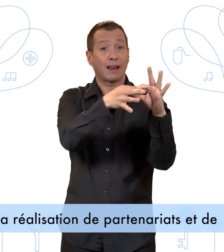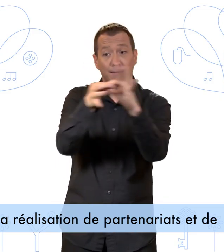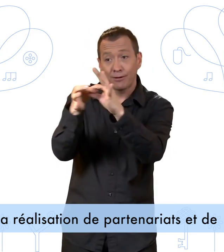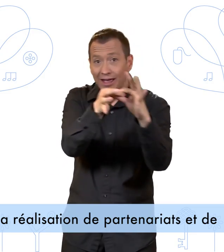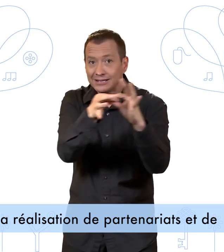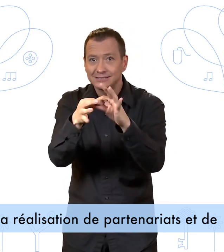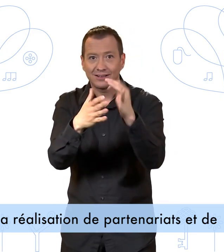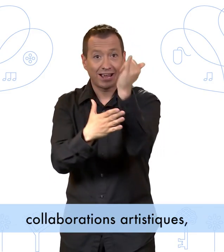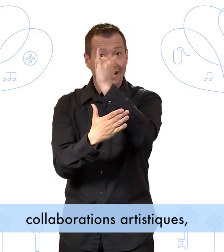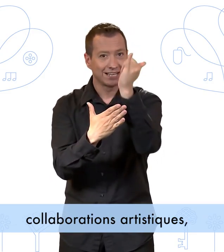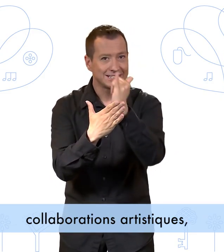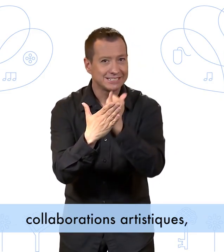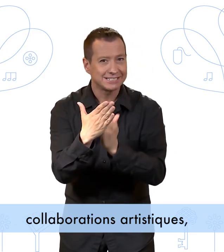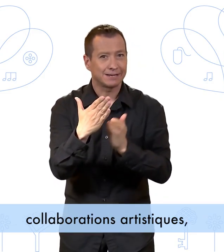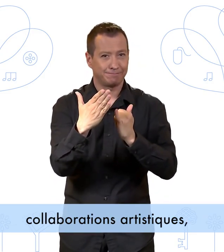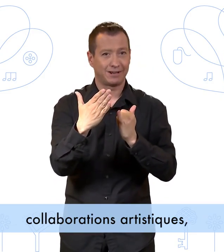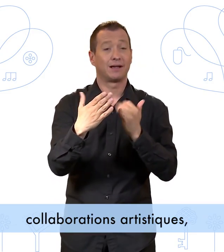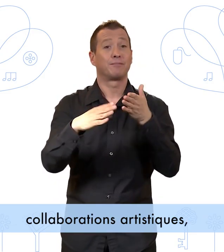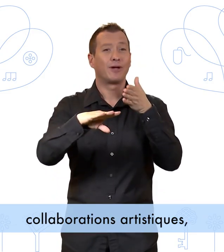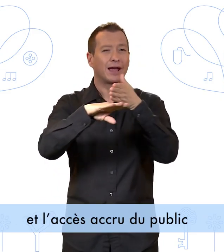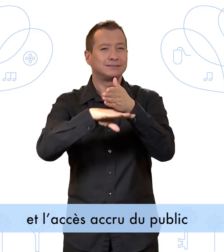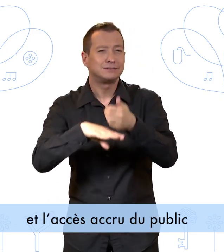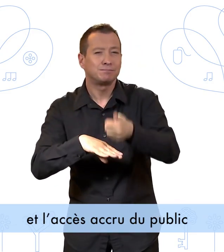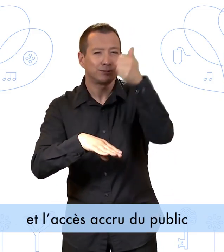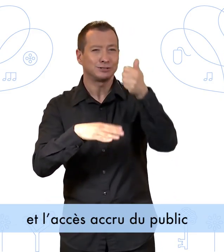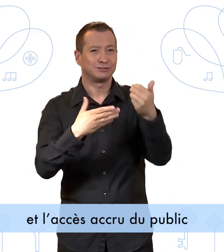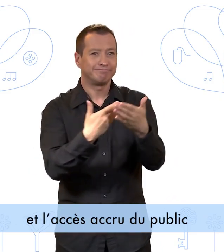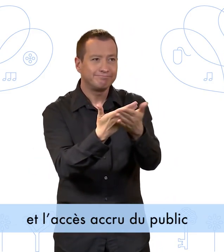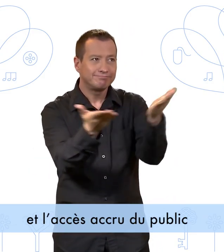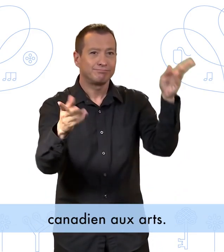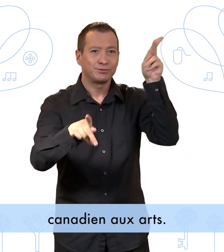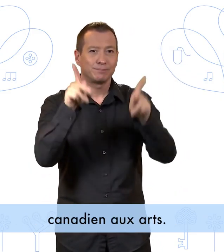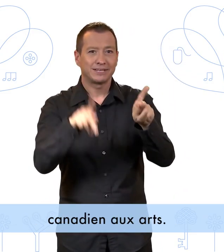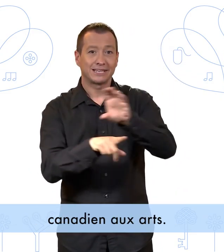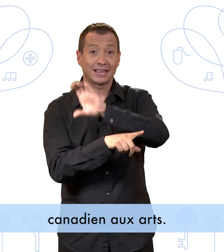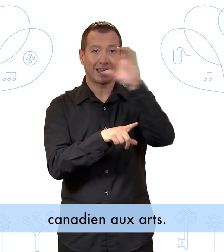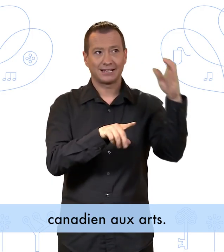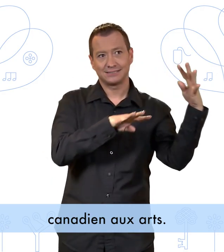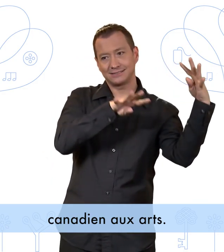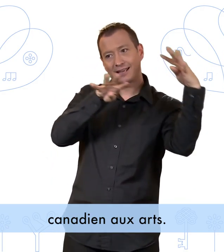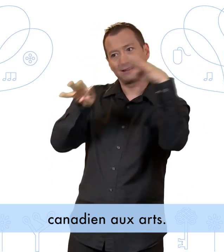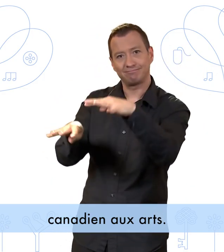partenariat et de collaboration artistique et l'accès accru canadien aux